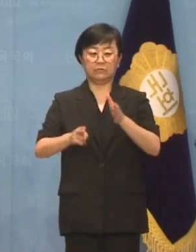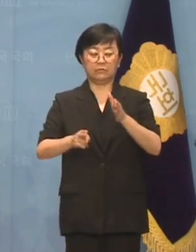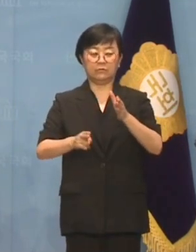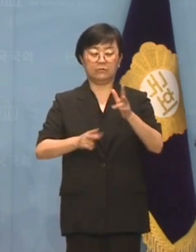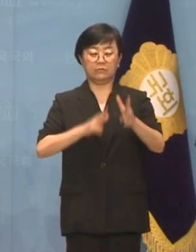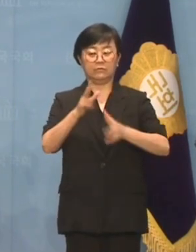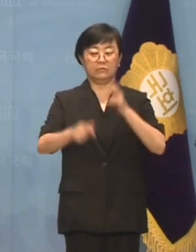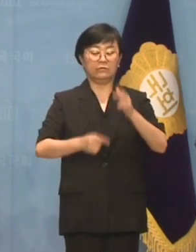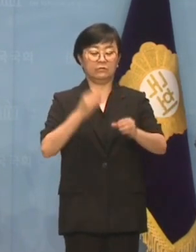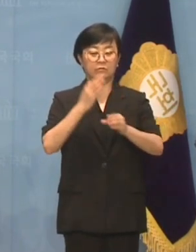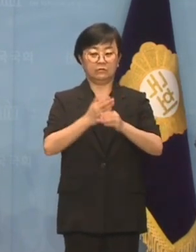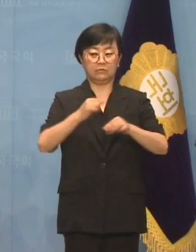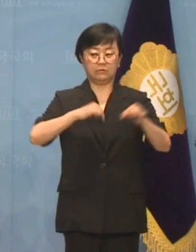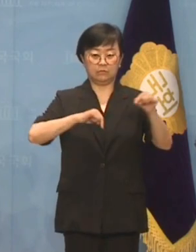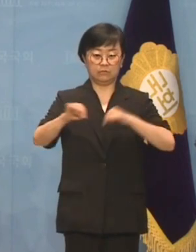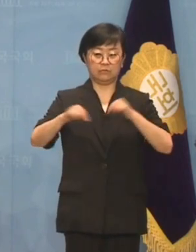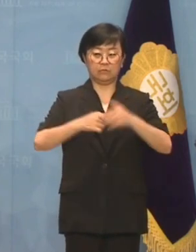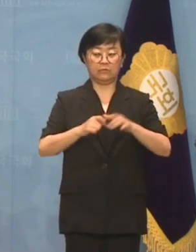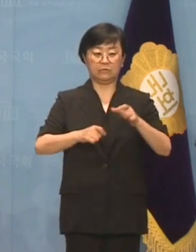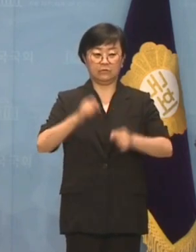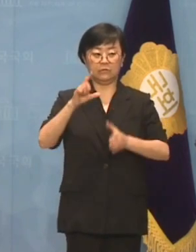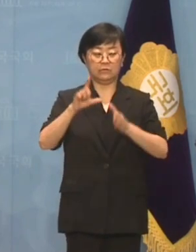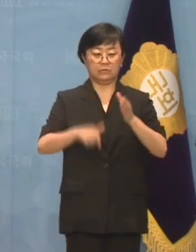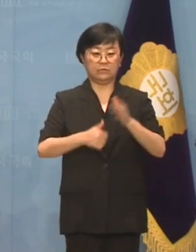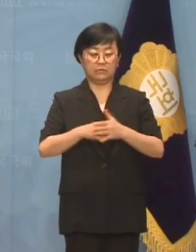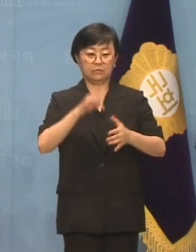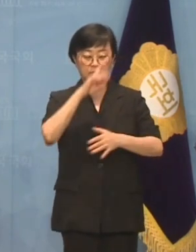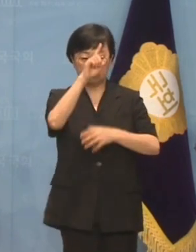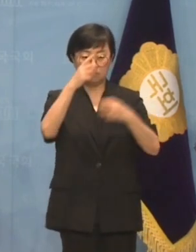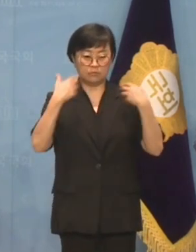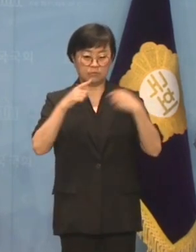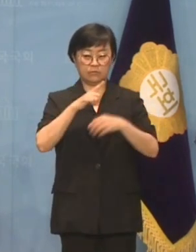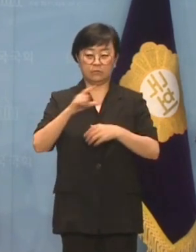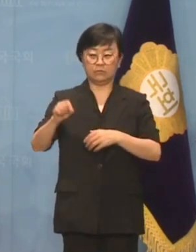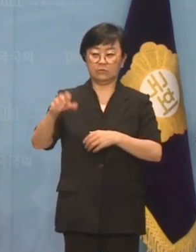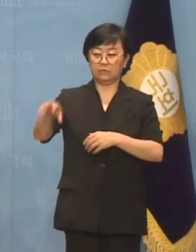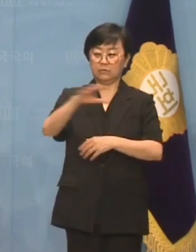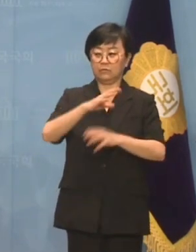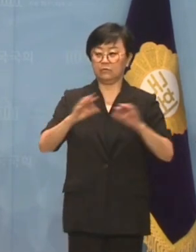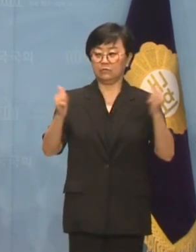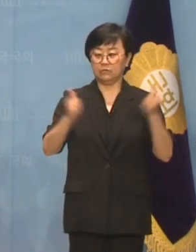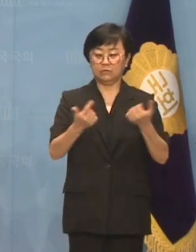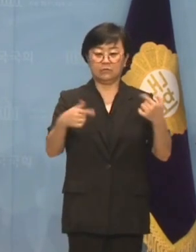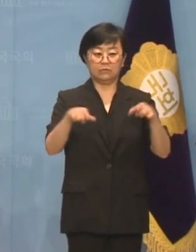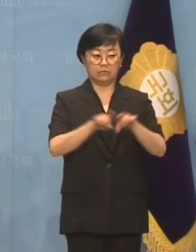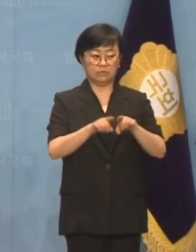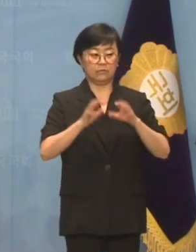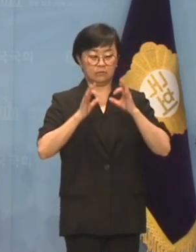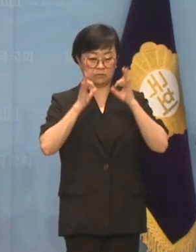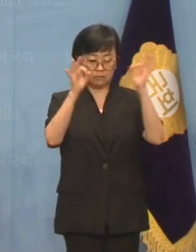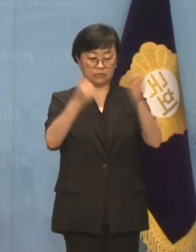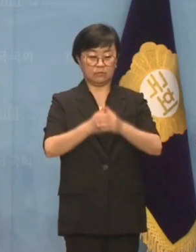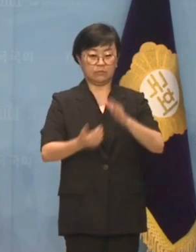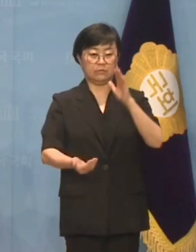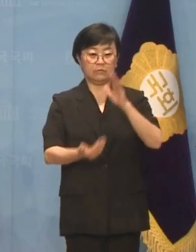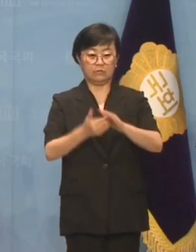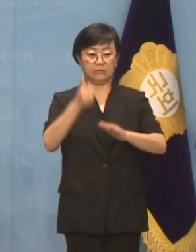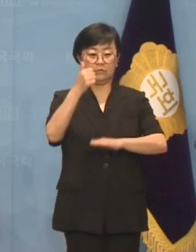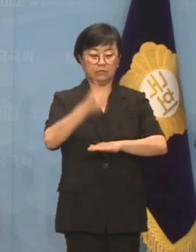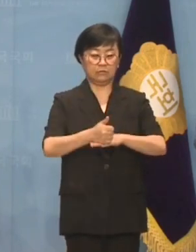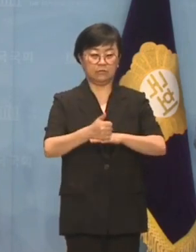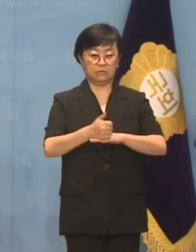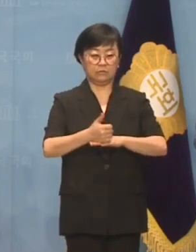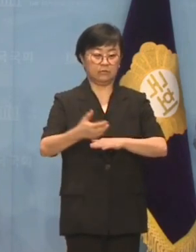핵심 정책이자 오랜 시간 중앙정부와 지자체, 해당 지역 국회의원들이 함께 노력해서 이뤄낸